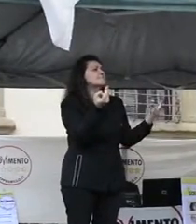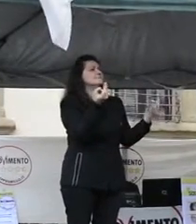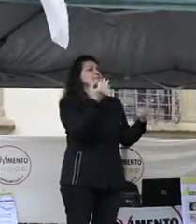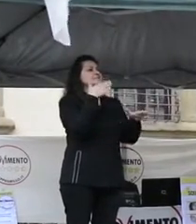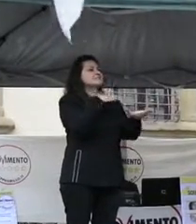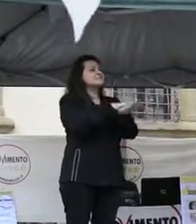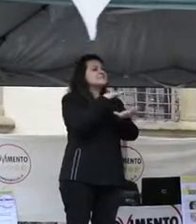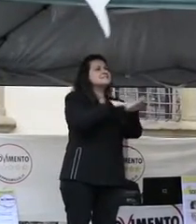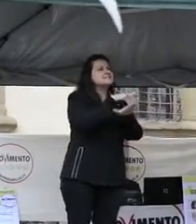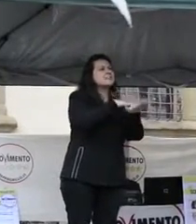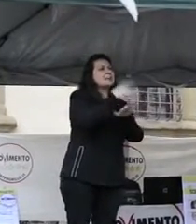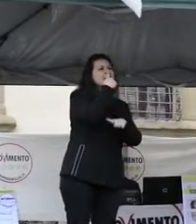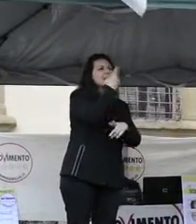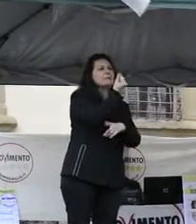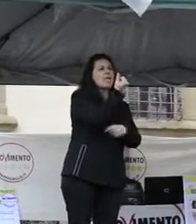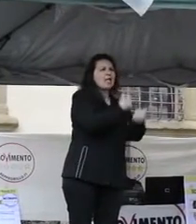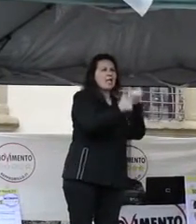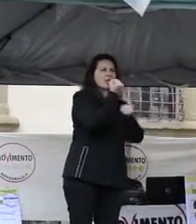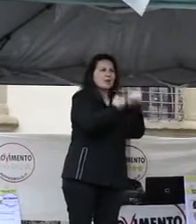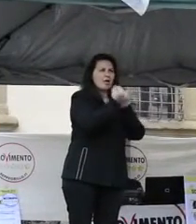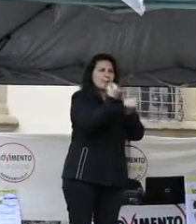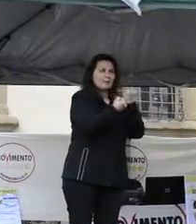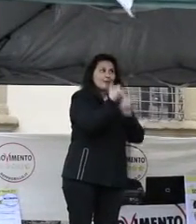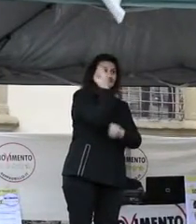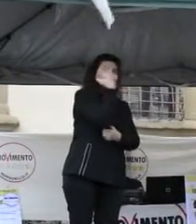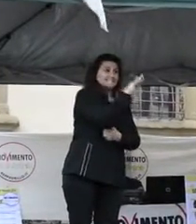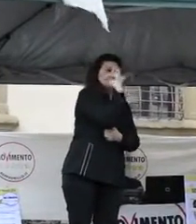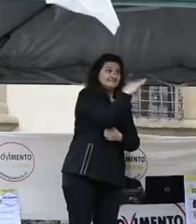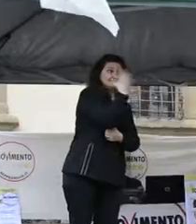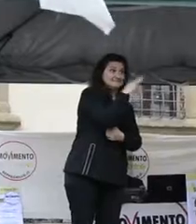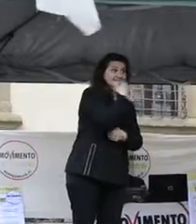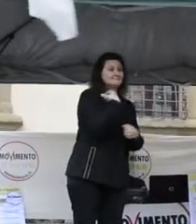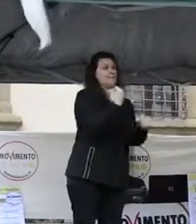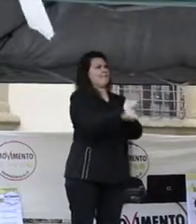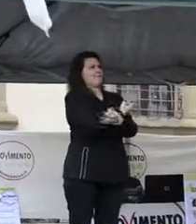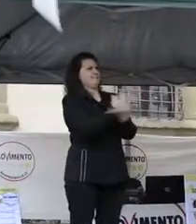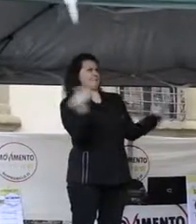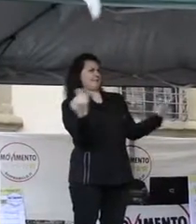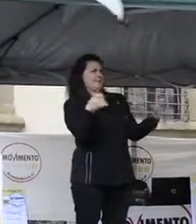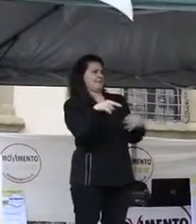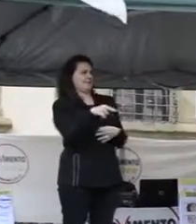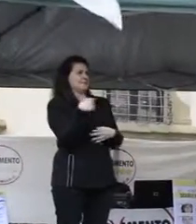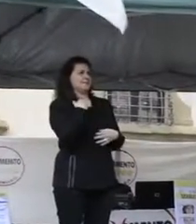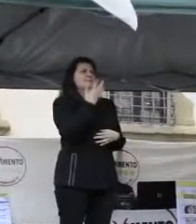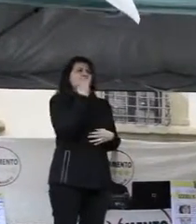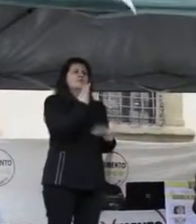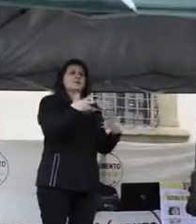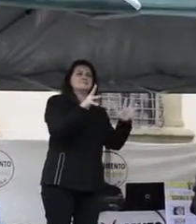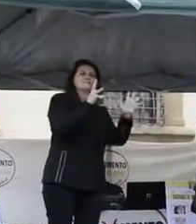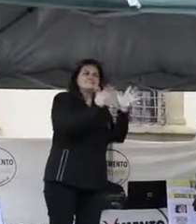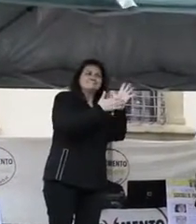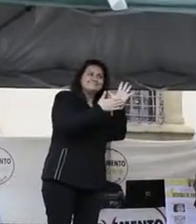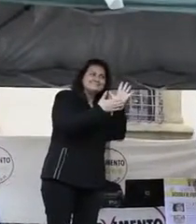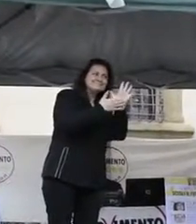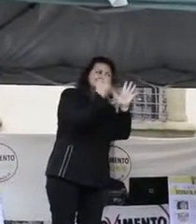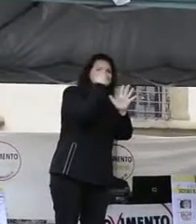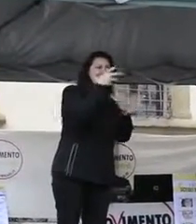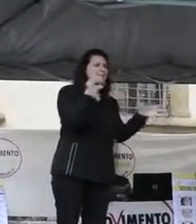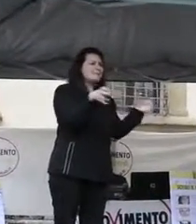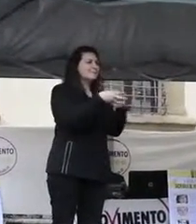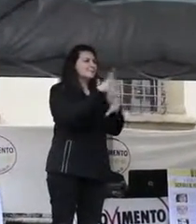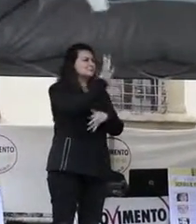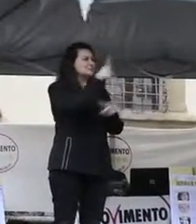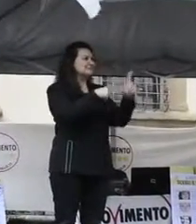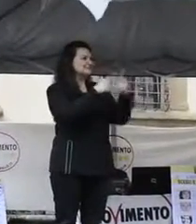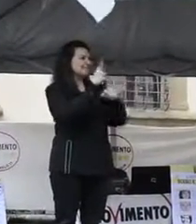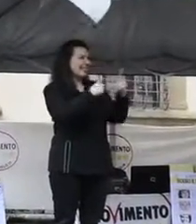sistema di economicità, efficacia ed efficienza. Quindi io mi complimento con il Movimento 5 Stelle perché in